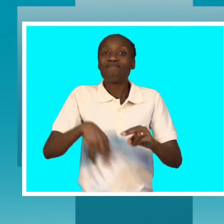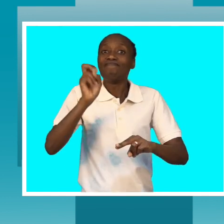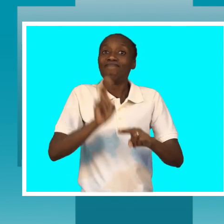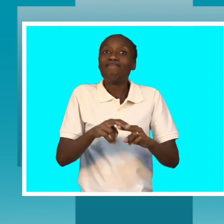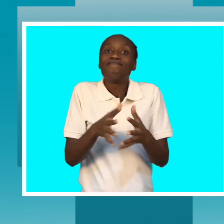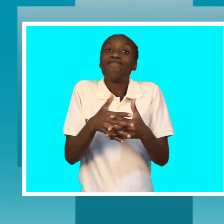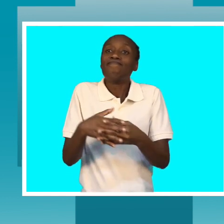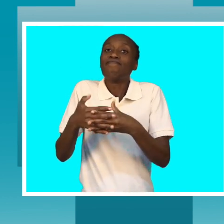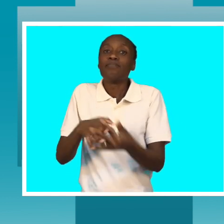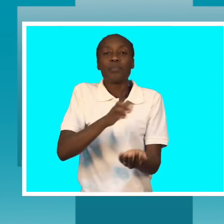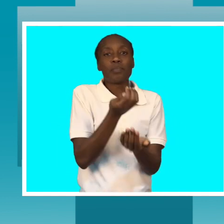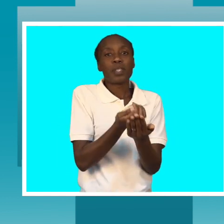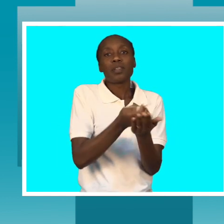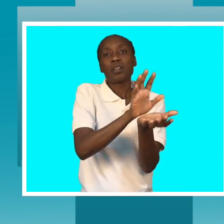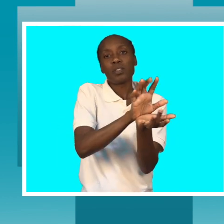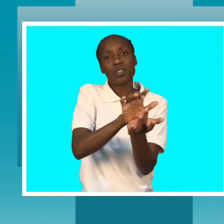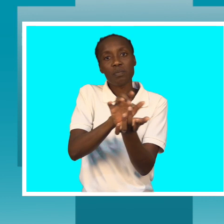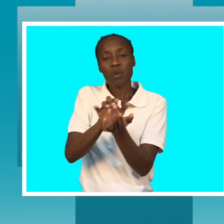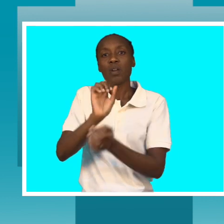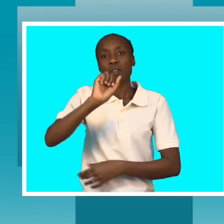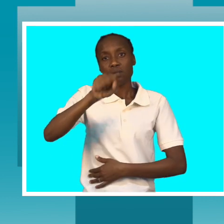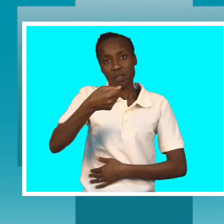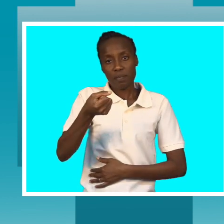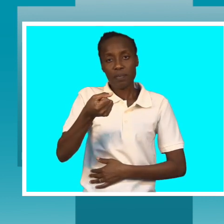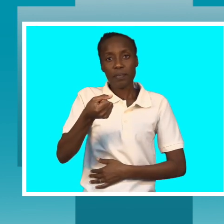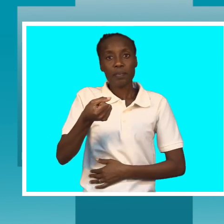sentar e só pedir gimola só.